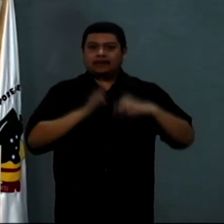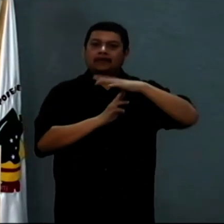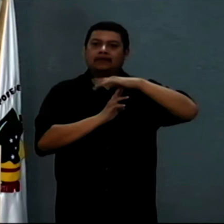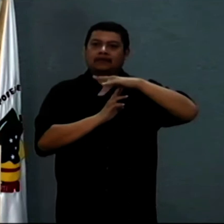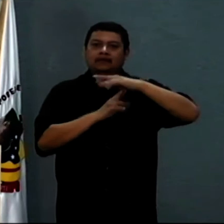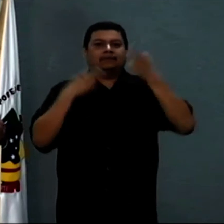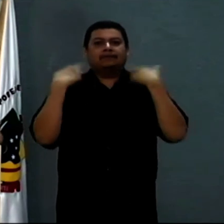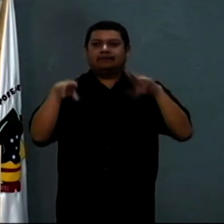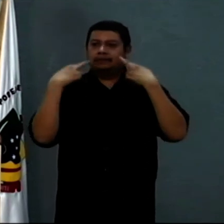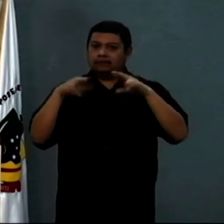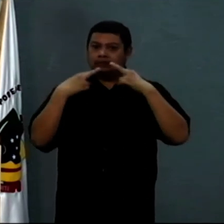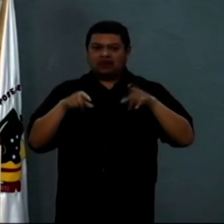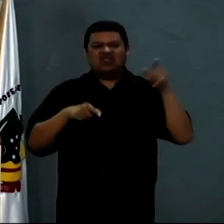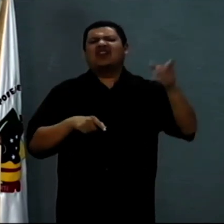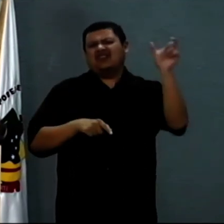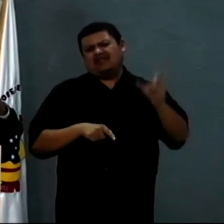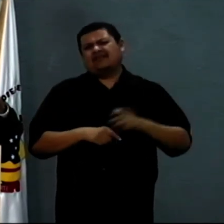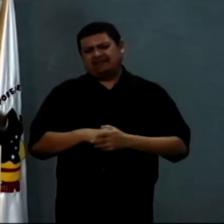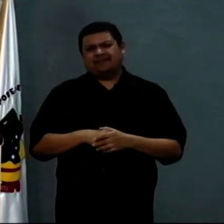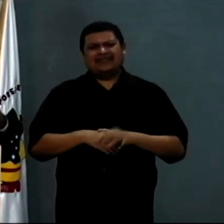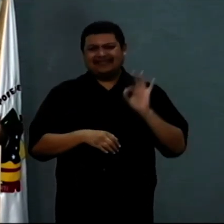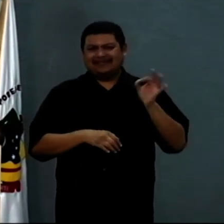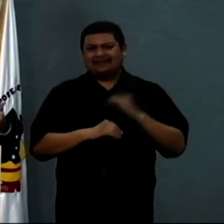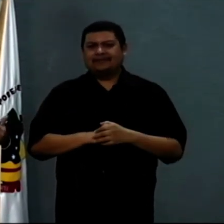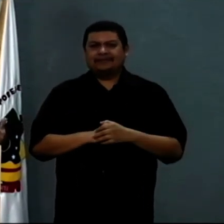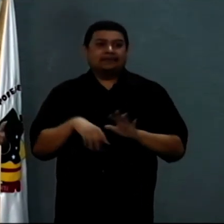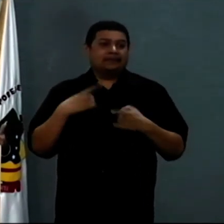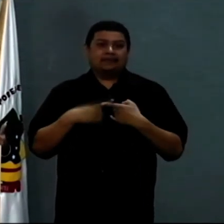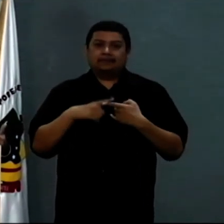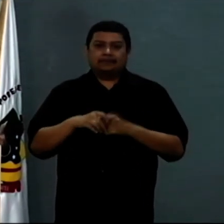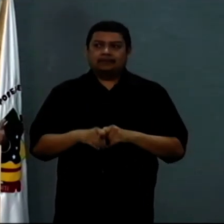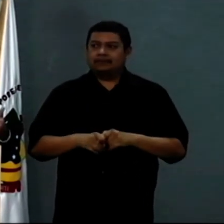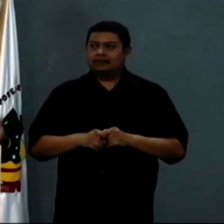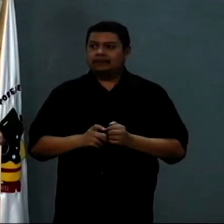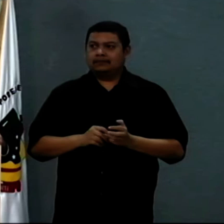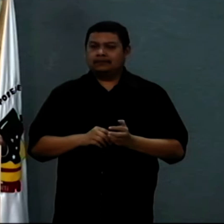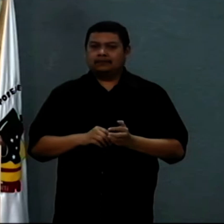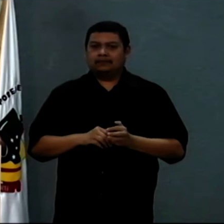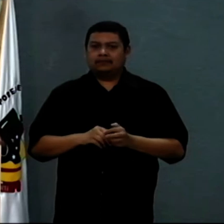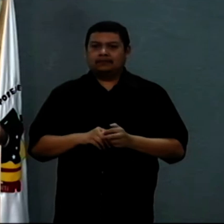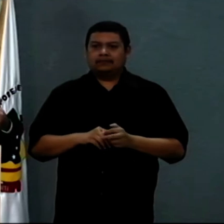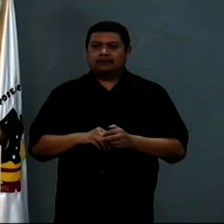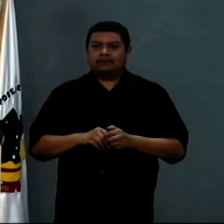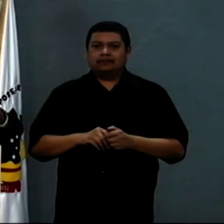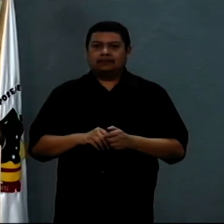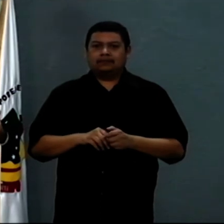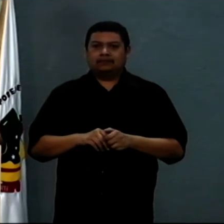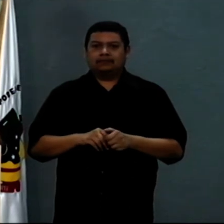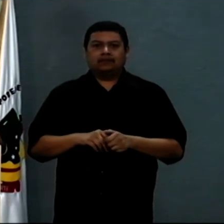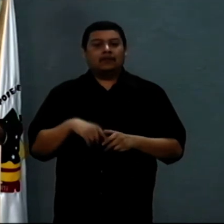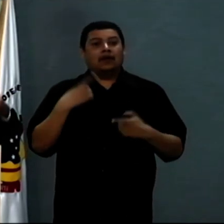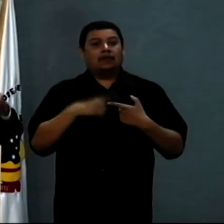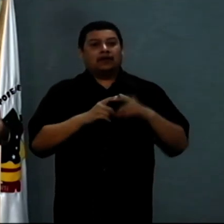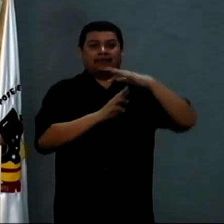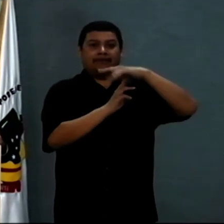muito e eles têm razão, porque eles não têm aglomeração na feira livre. Aonde tem